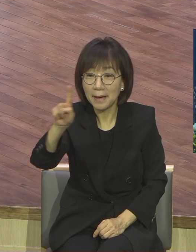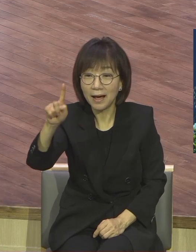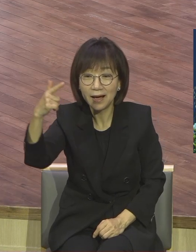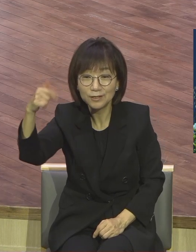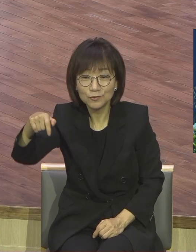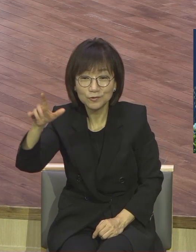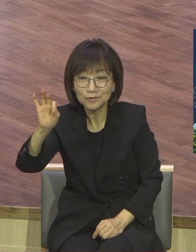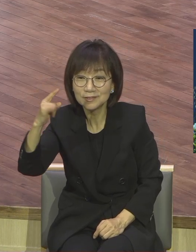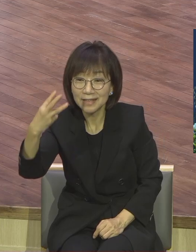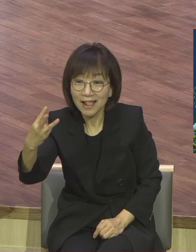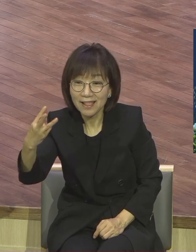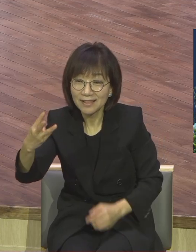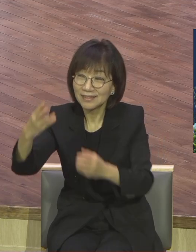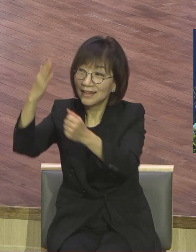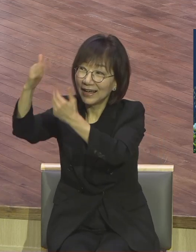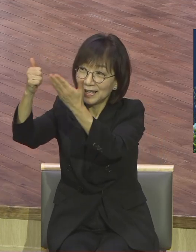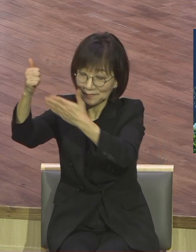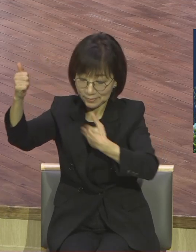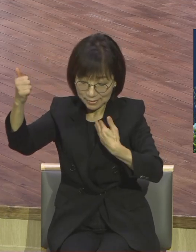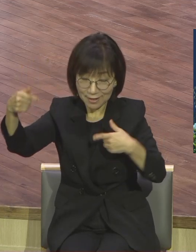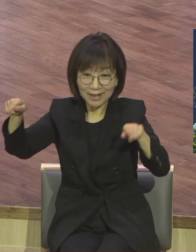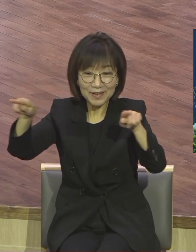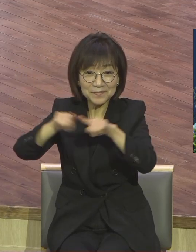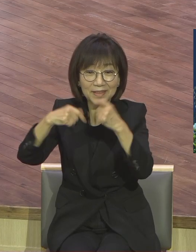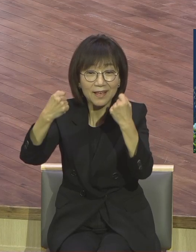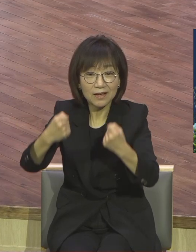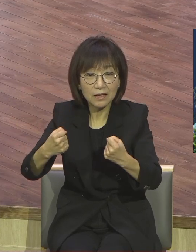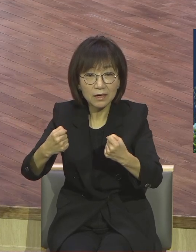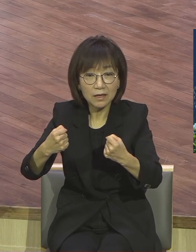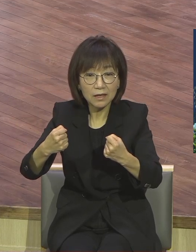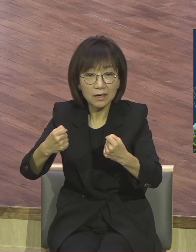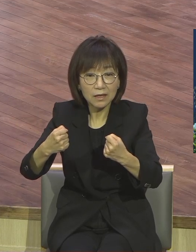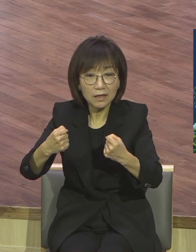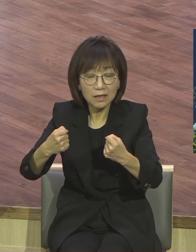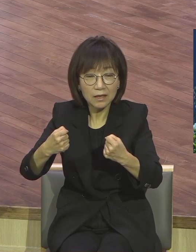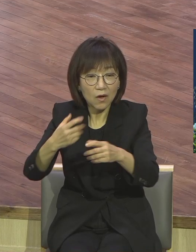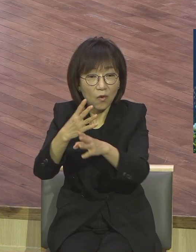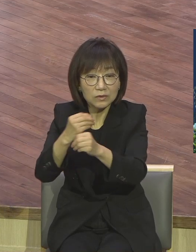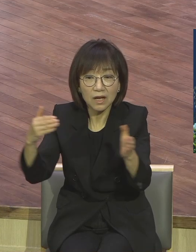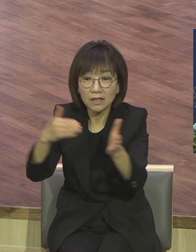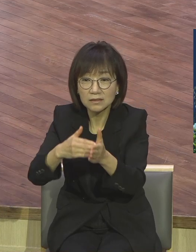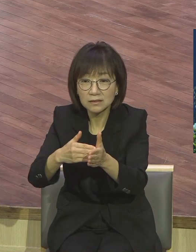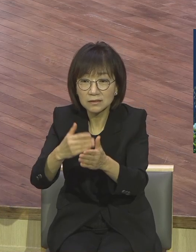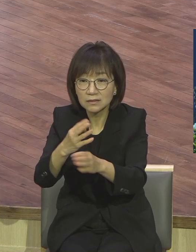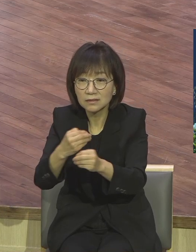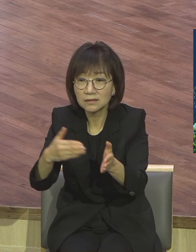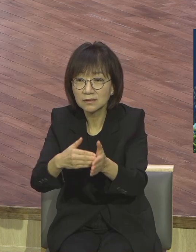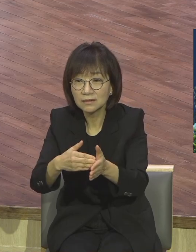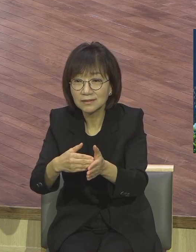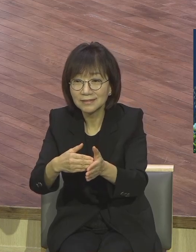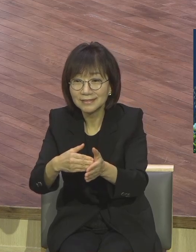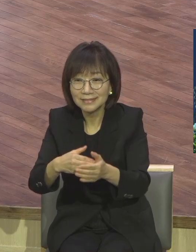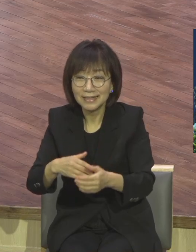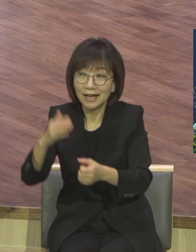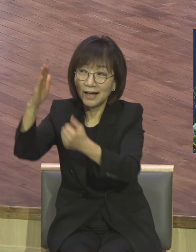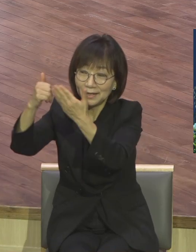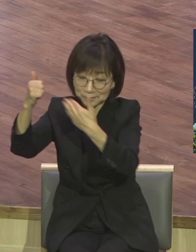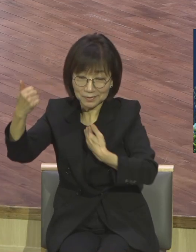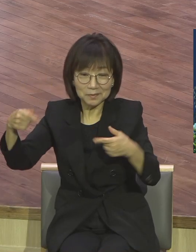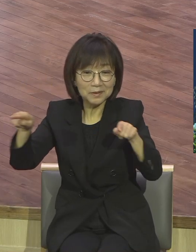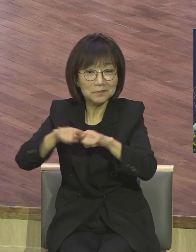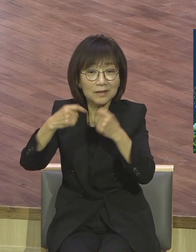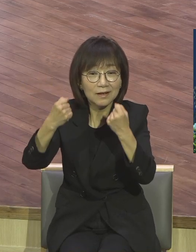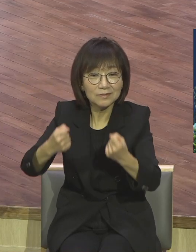말은 임마누엘 하나님이 누구 우리와 함께 계신다 그런 뜻이에요. 하나님이 나와 함께